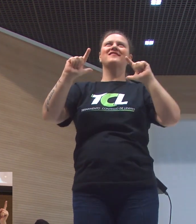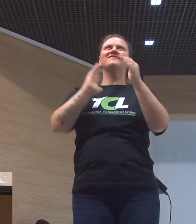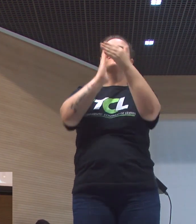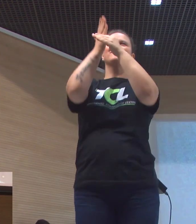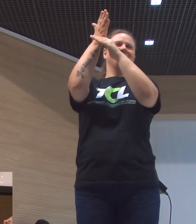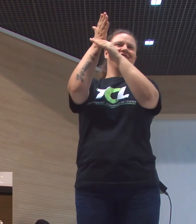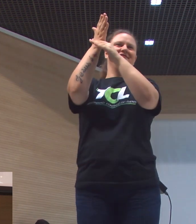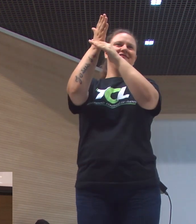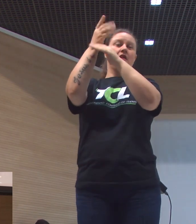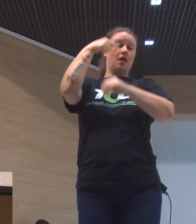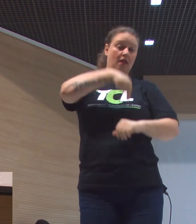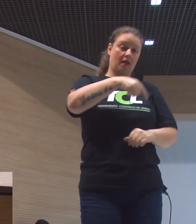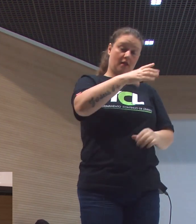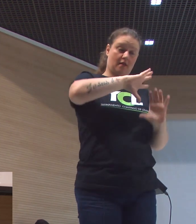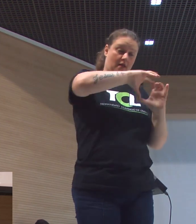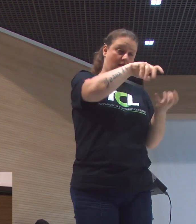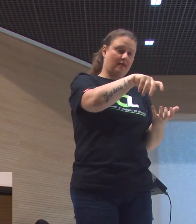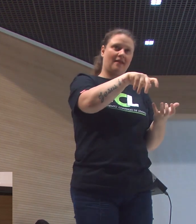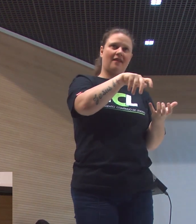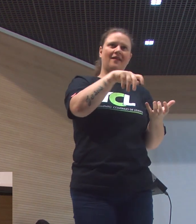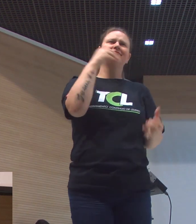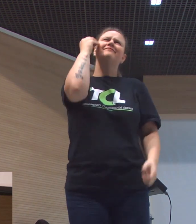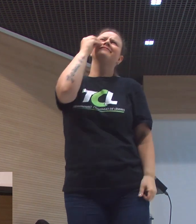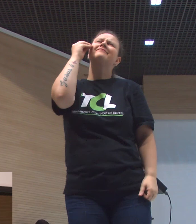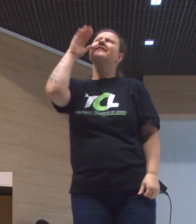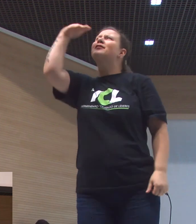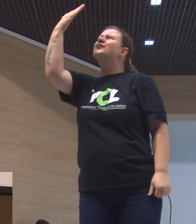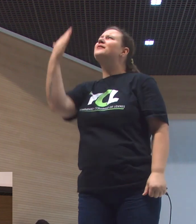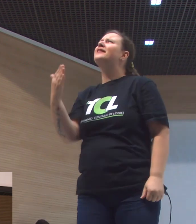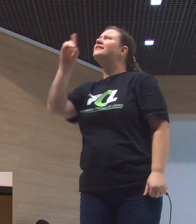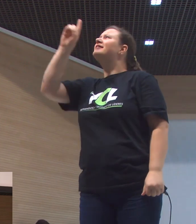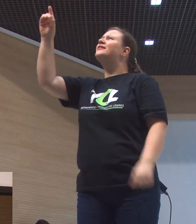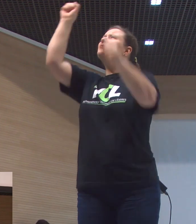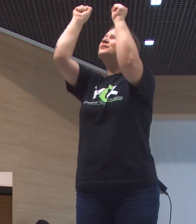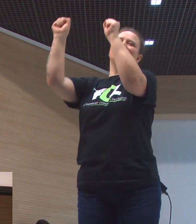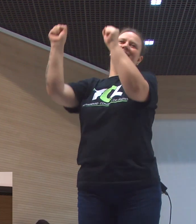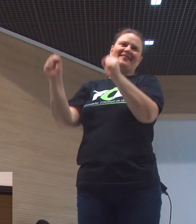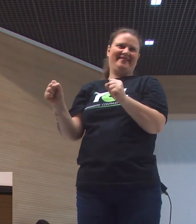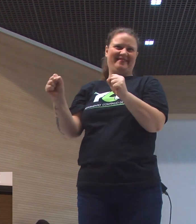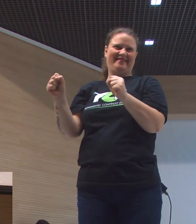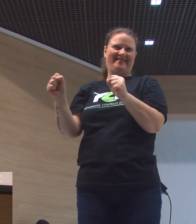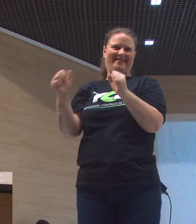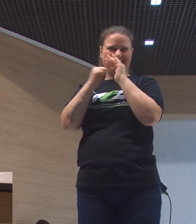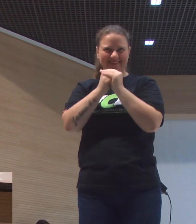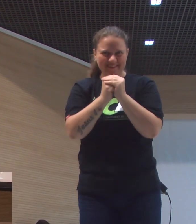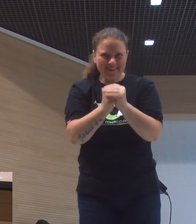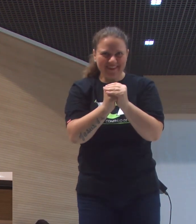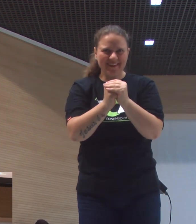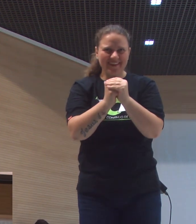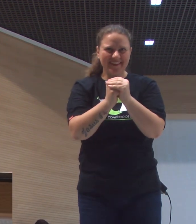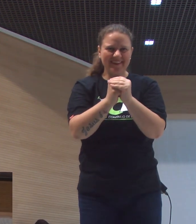a presença do Todo-Poderoso. Amém? Fica em pé na presença de